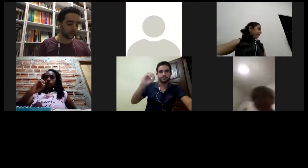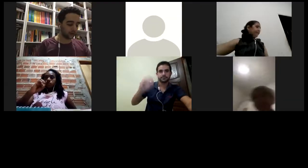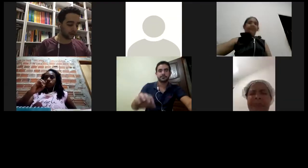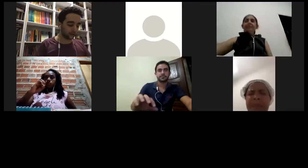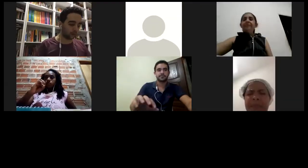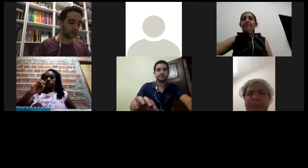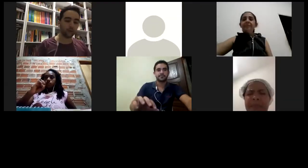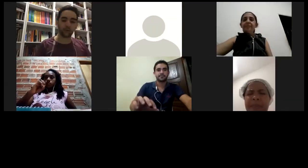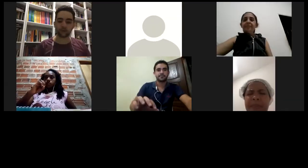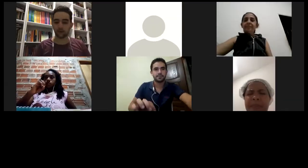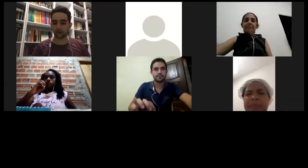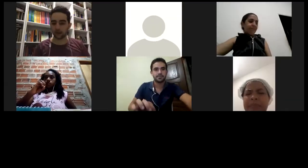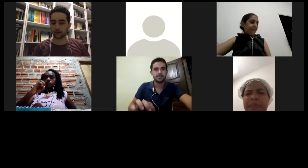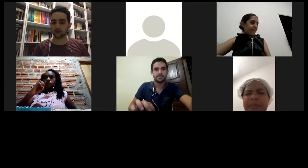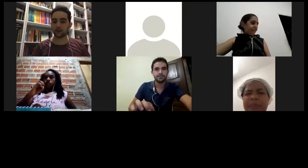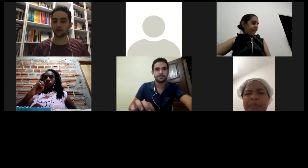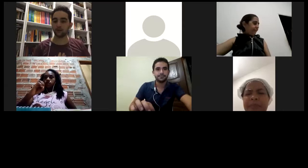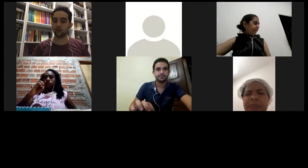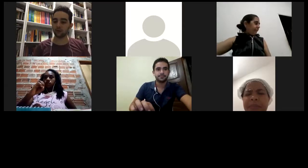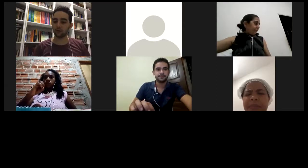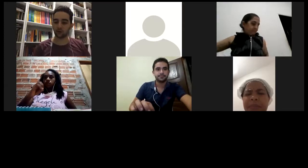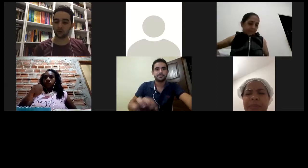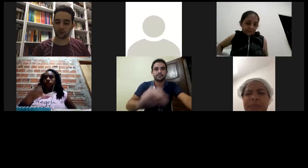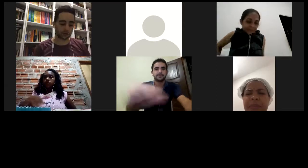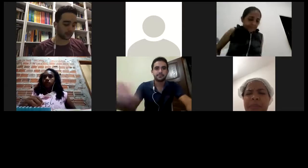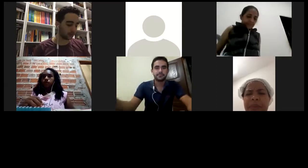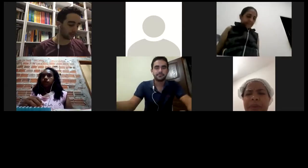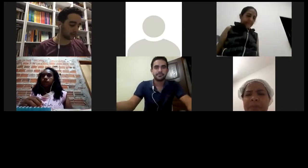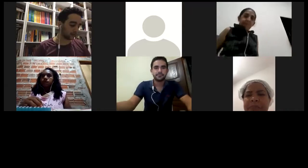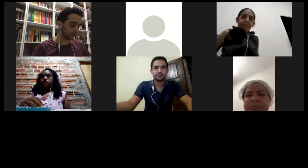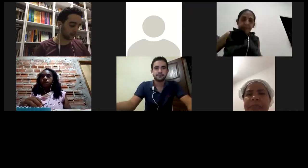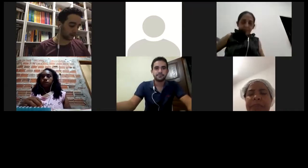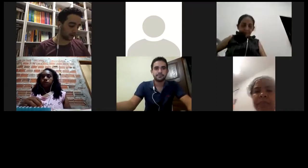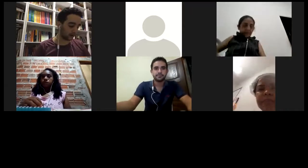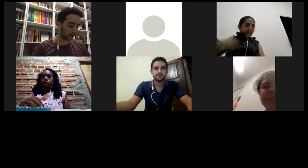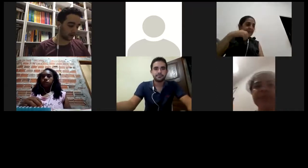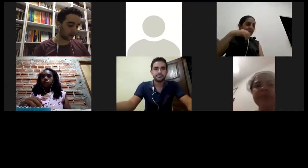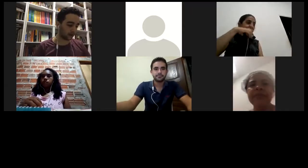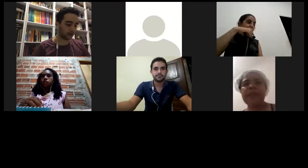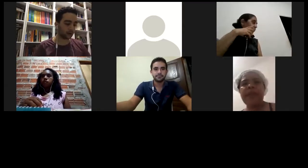A gente viu números naturais, números ordinais,